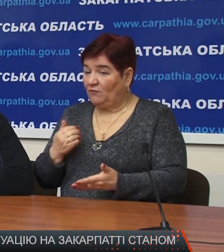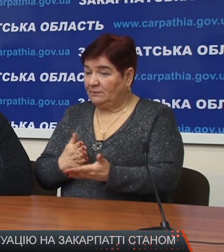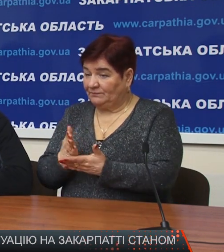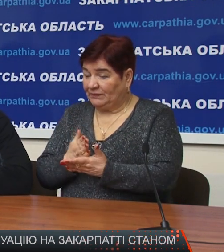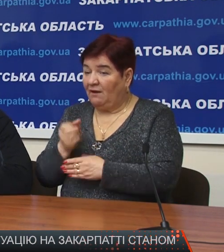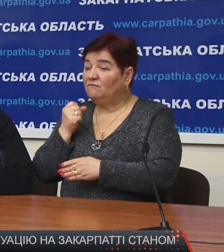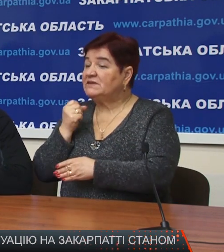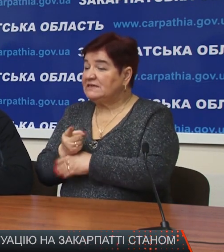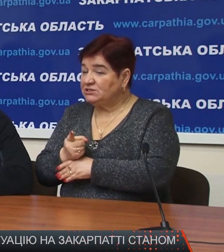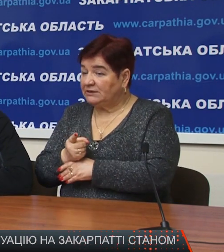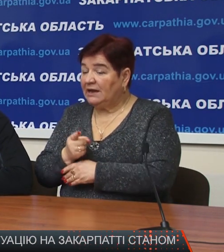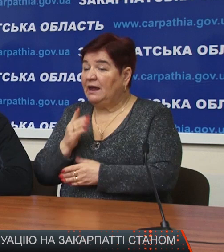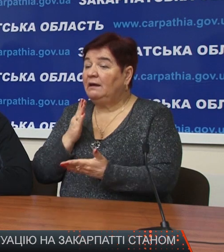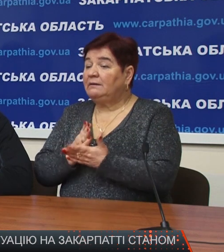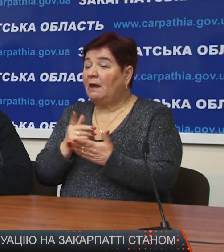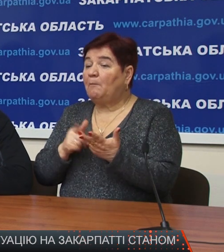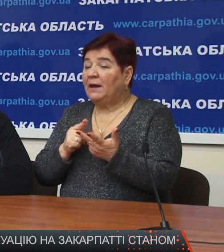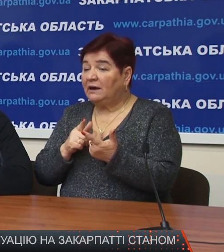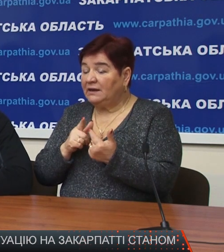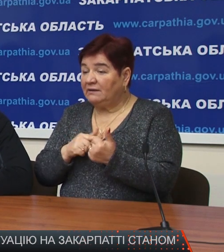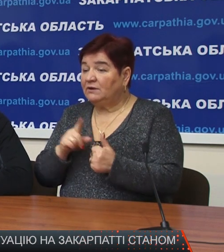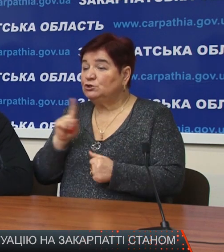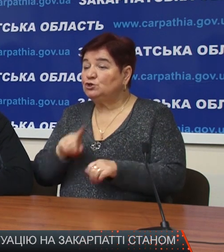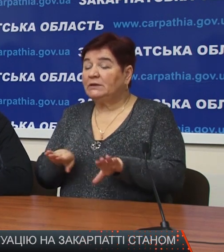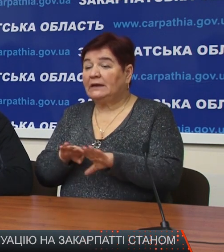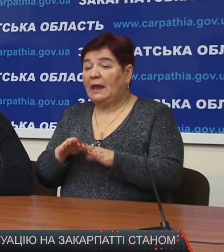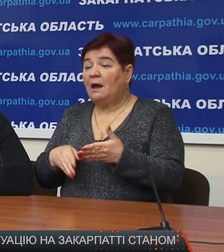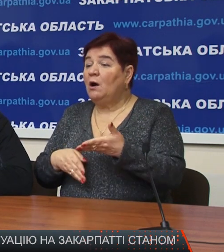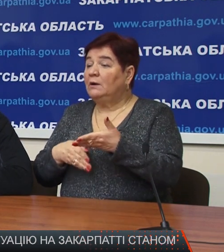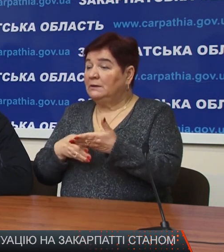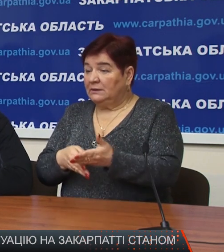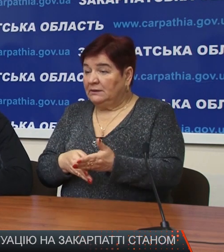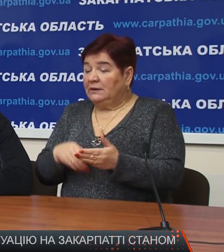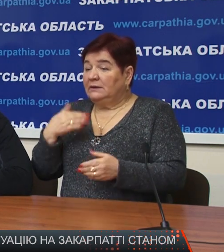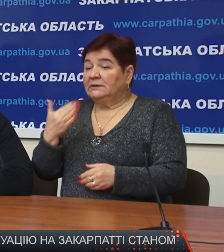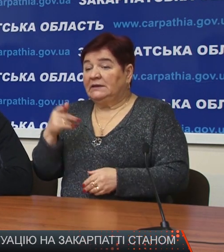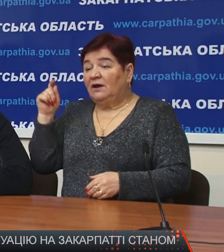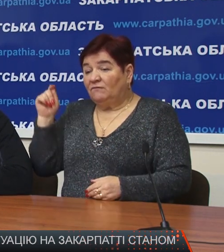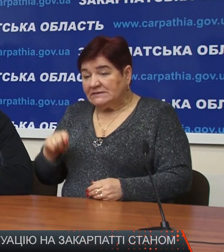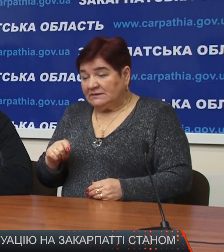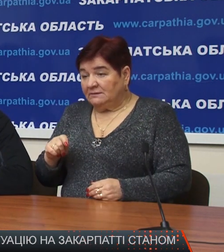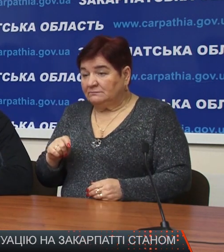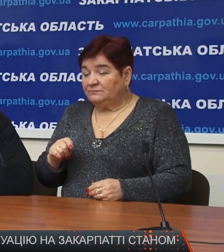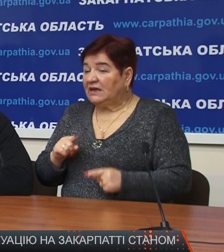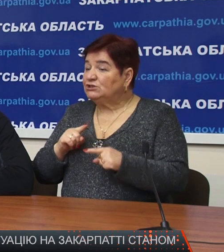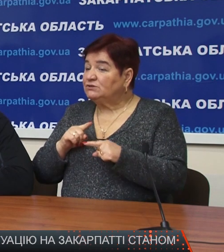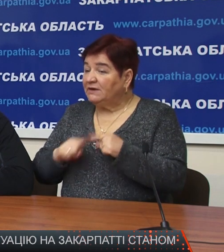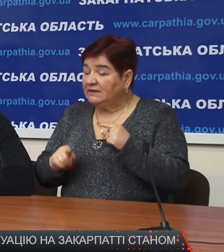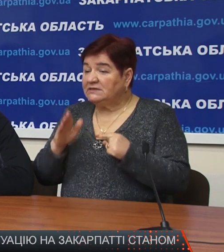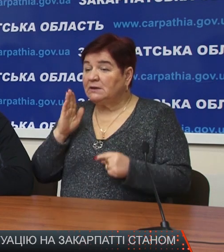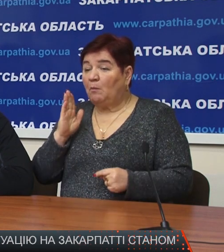повноваження визначати, є перелік товарів, що таке гуманітарна допомога, давати погодження на її ввезення. Тому швидкість